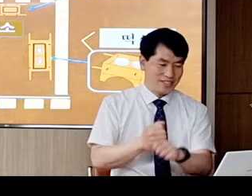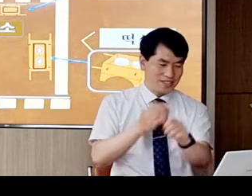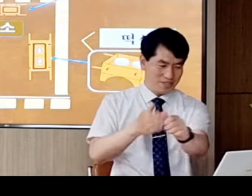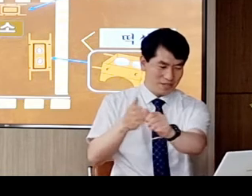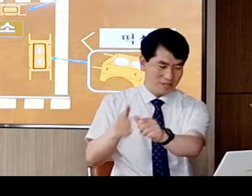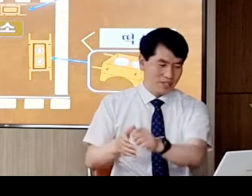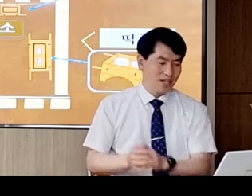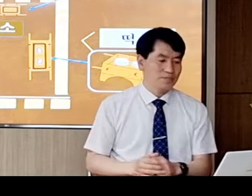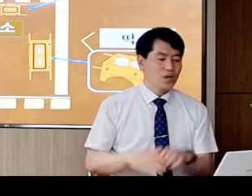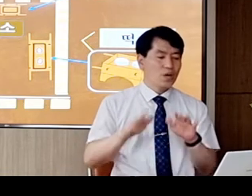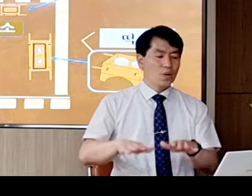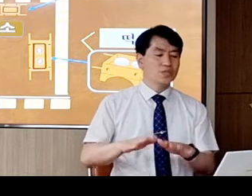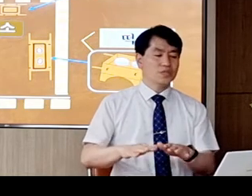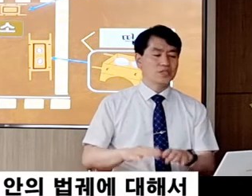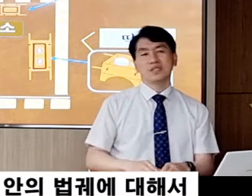기억하시기를 바랍니다. 오늘은